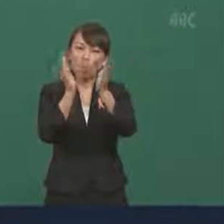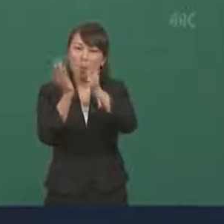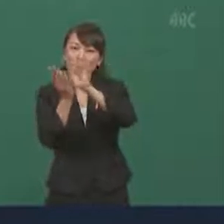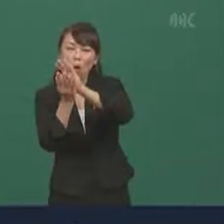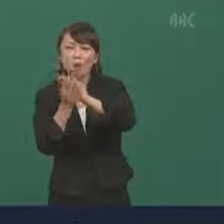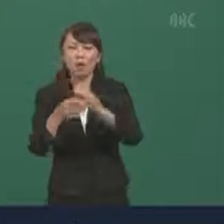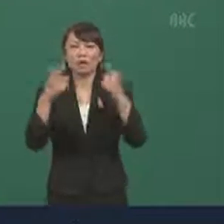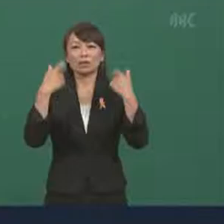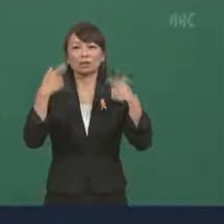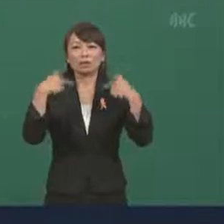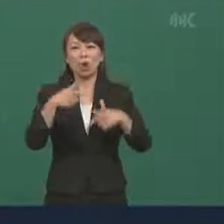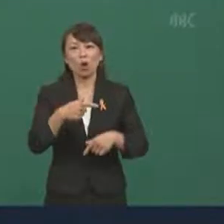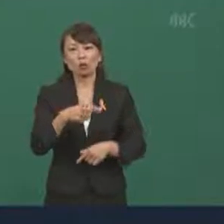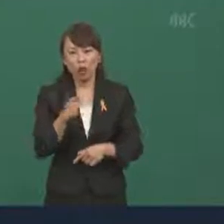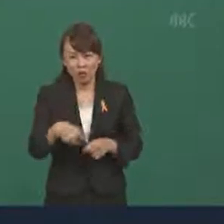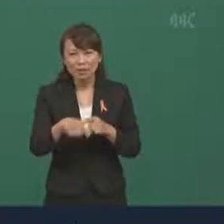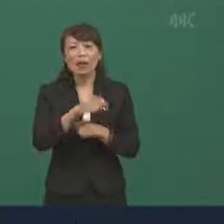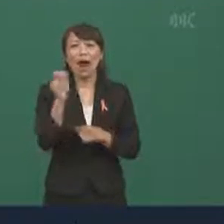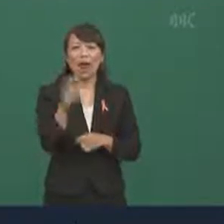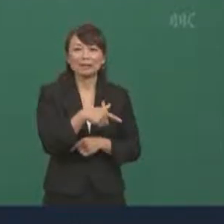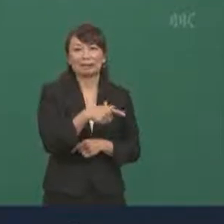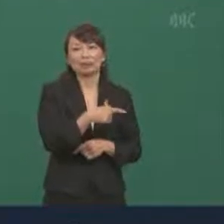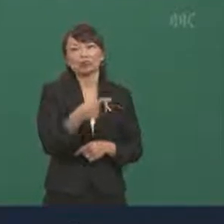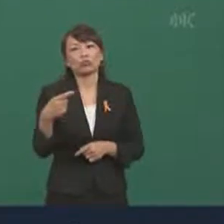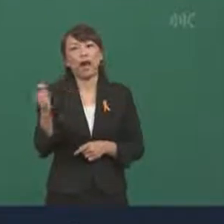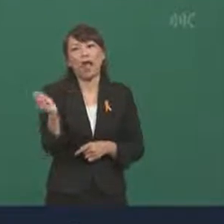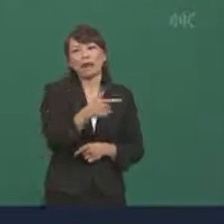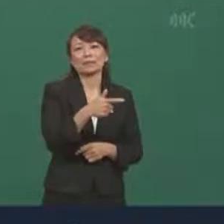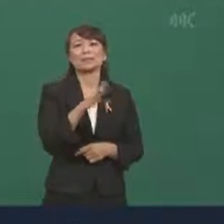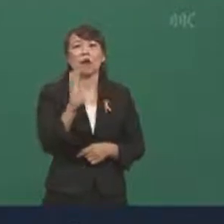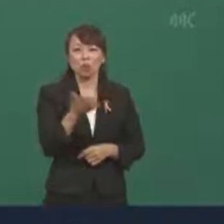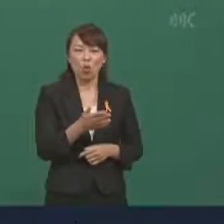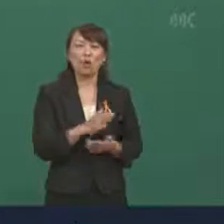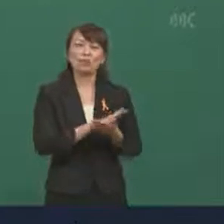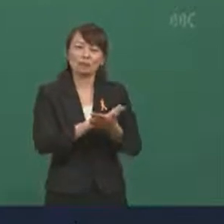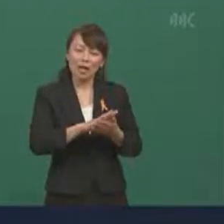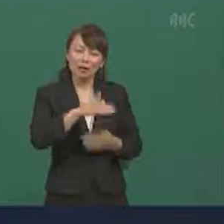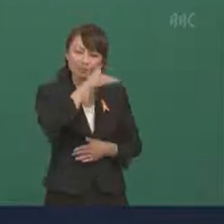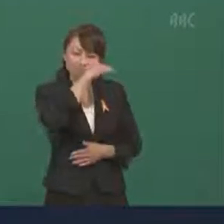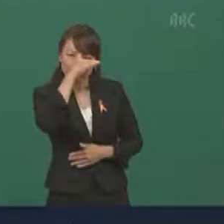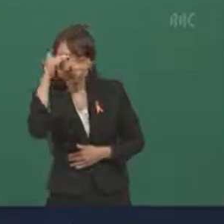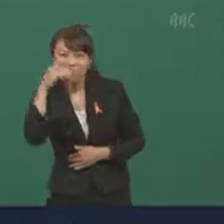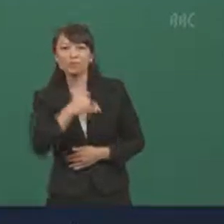め、例年より1週間ほど早く見ごろを迎えました。